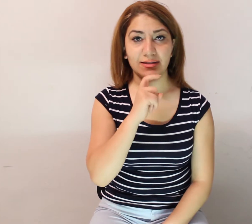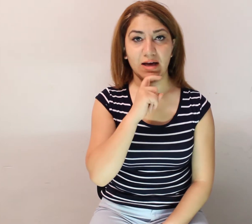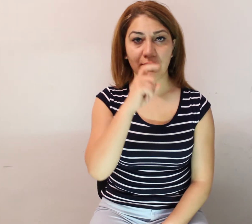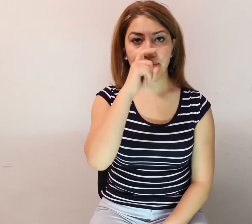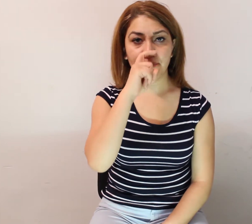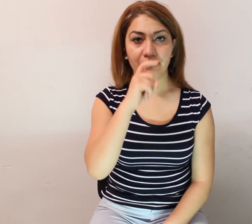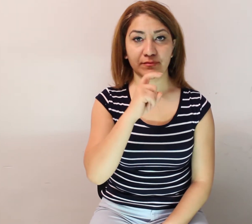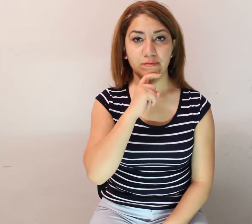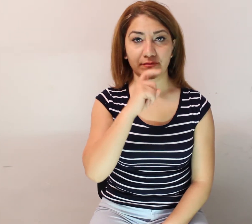Հունաստան,